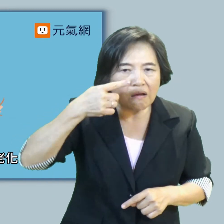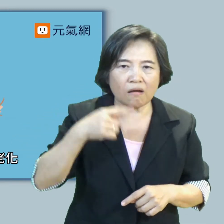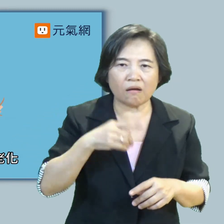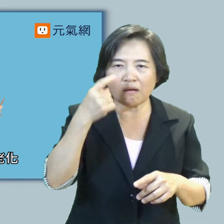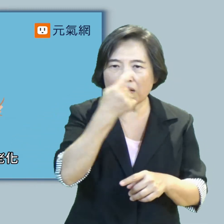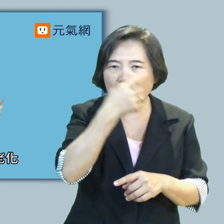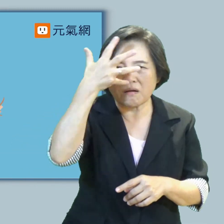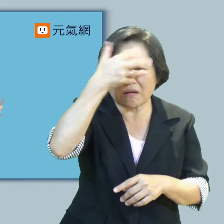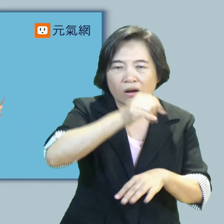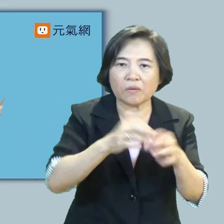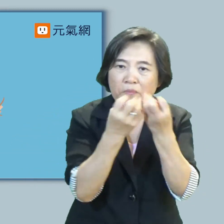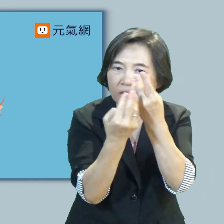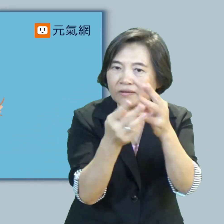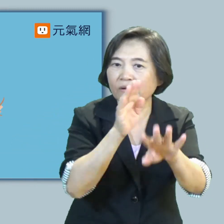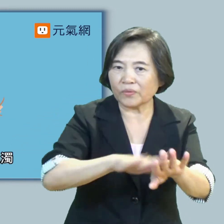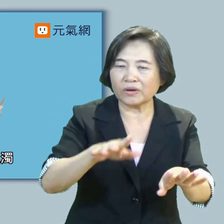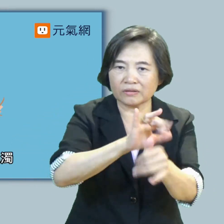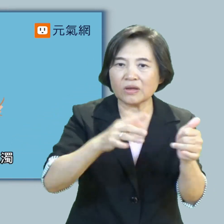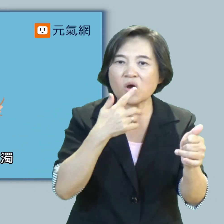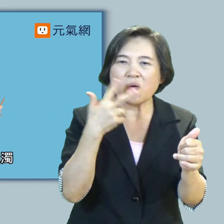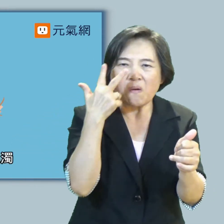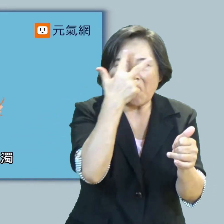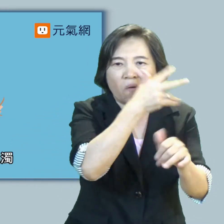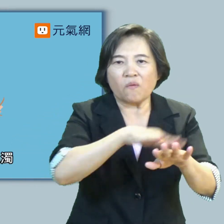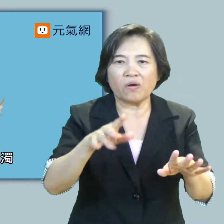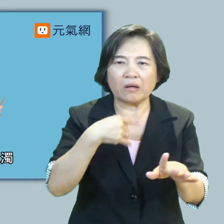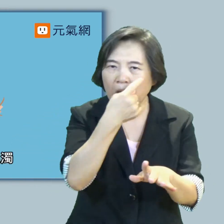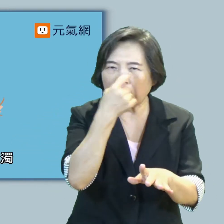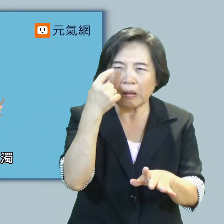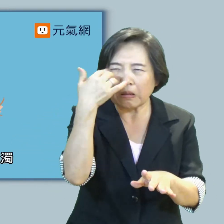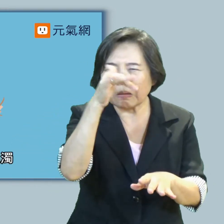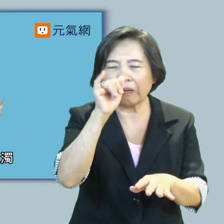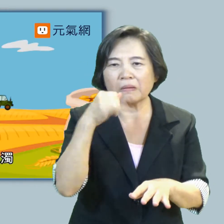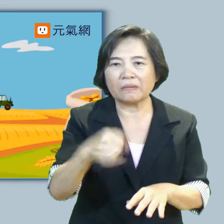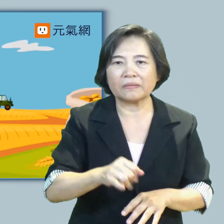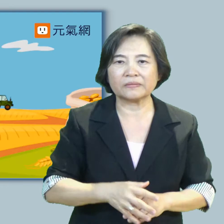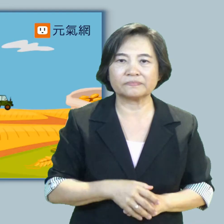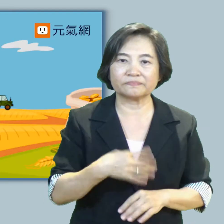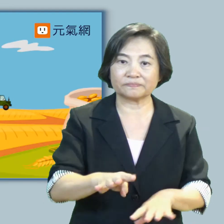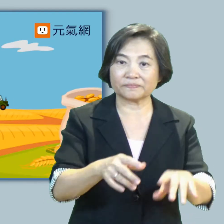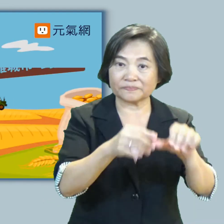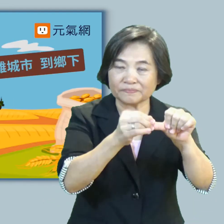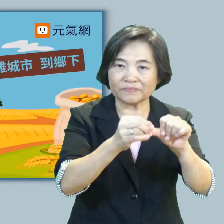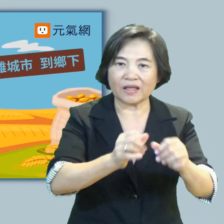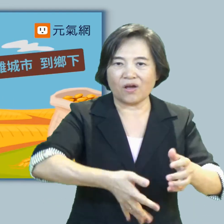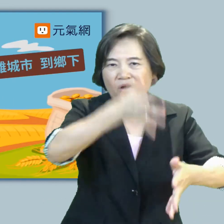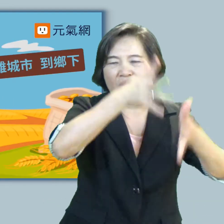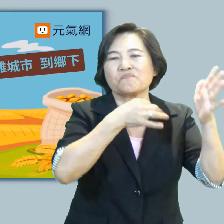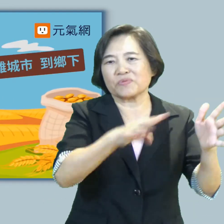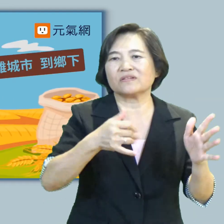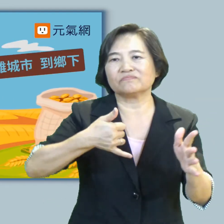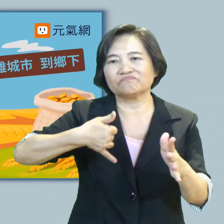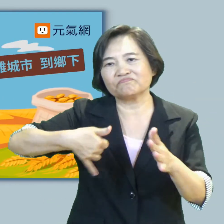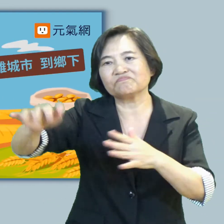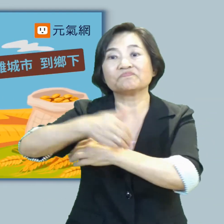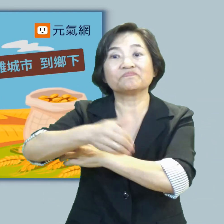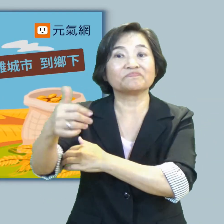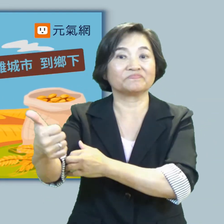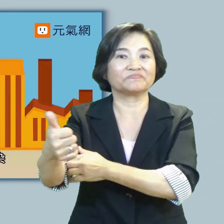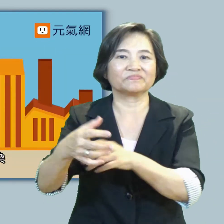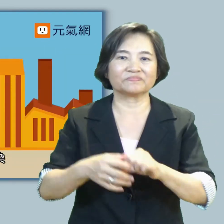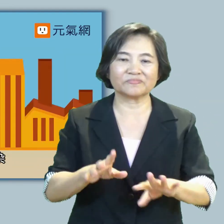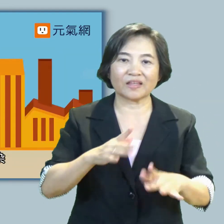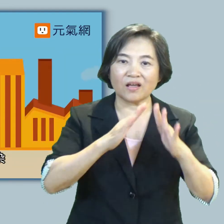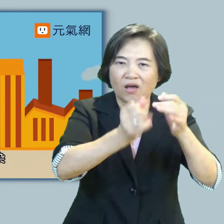会让眼睛老化，还容易发炎，造成眼周红肿、眼白混浊。五、远离城市，到乡下更健